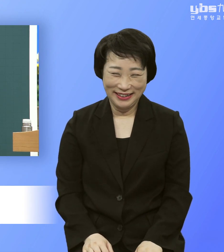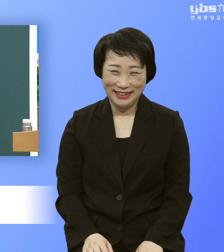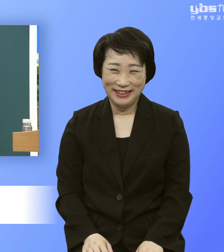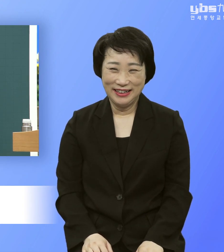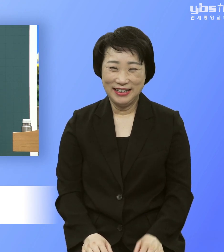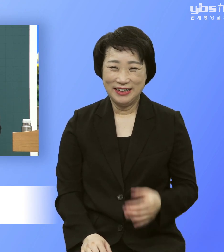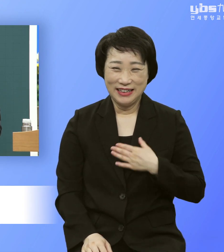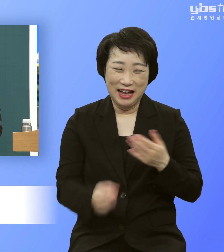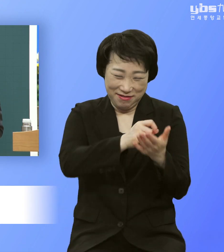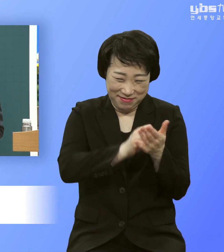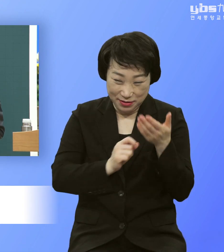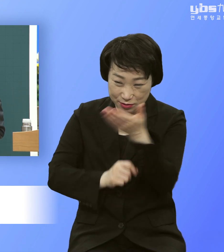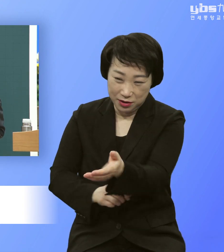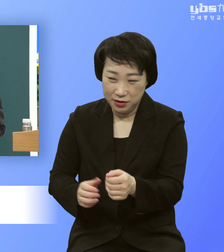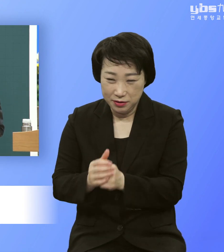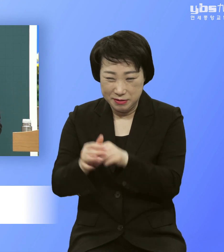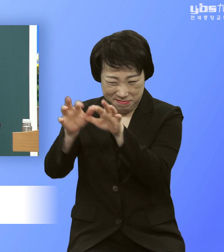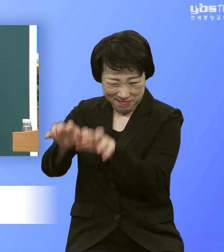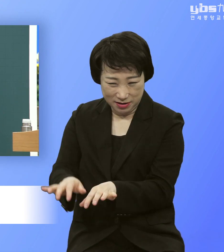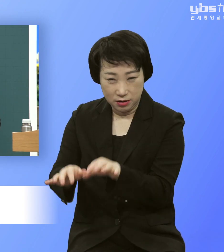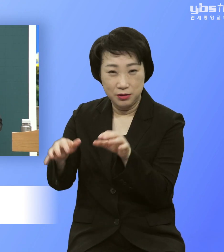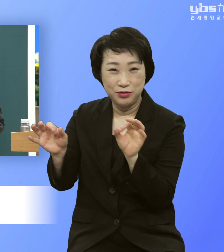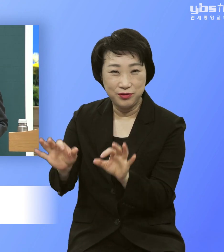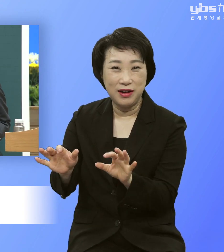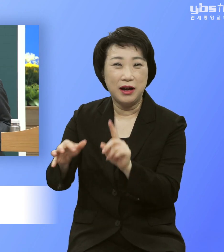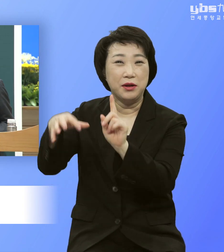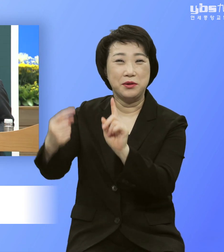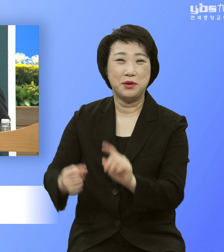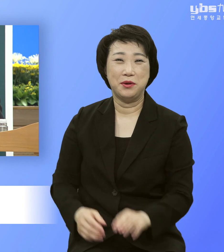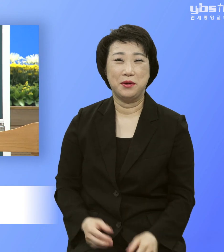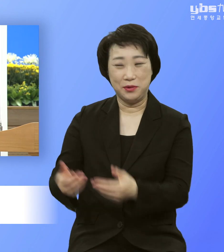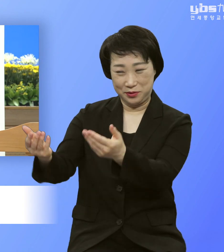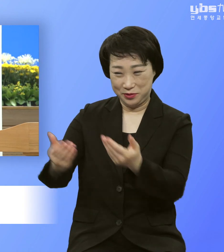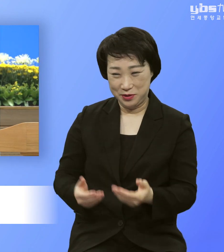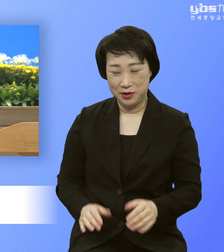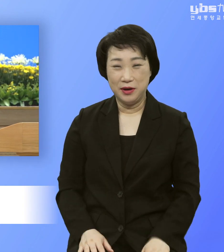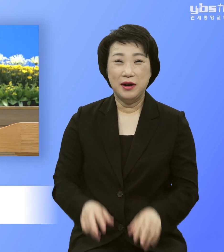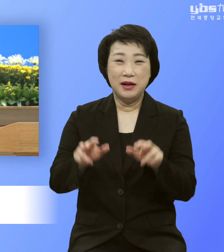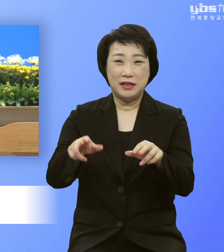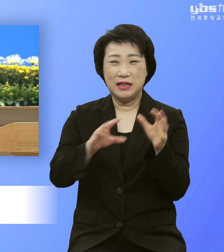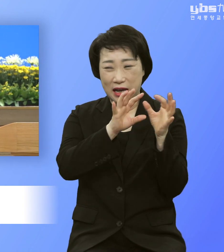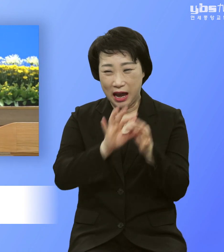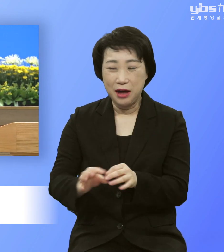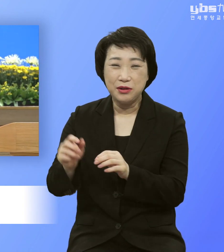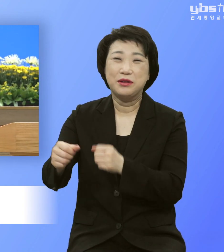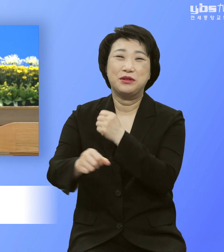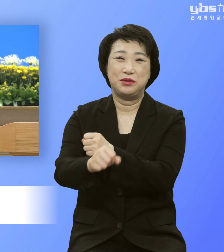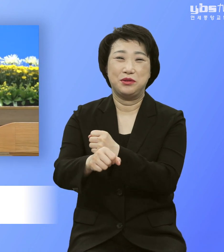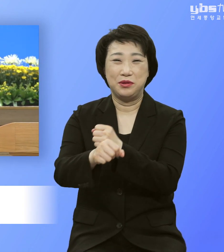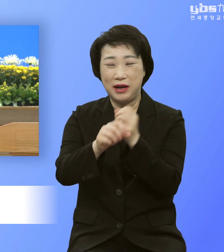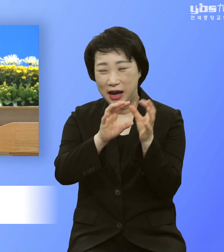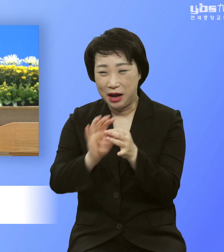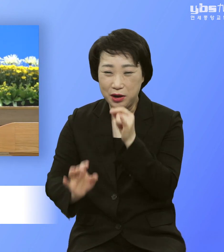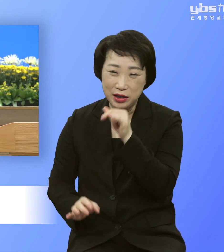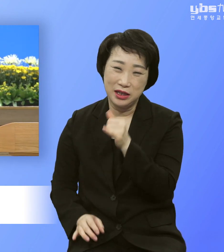금방 다 쳤대. 예. 그래서 지금까지 그 수종을 계속